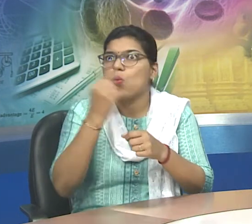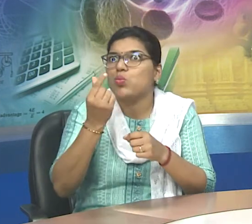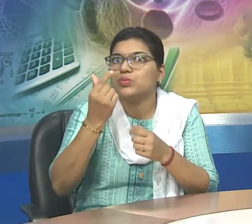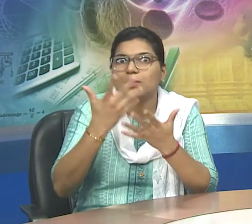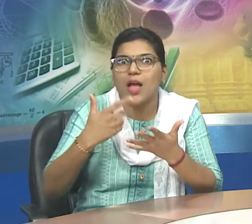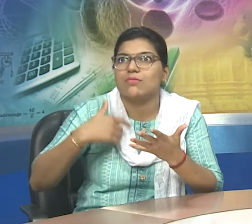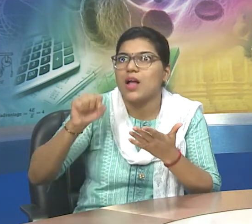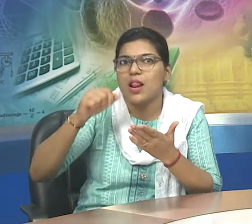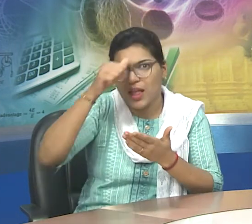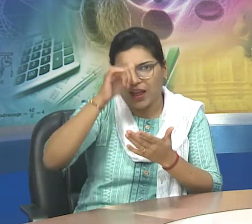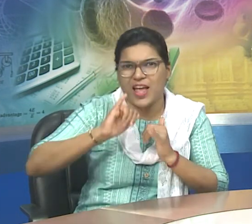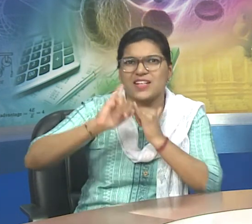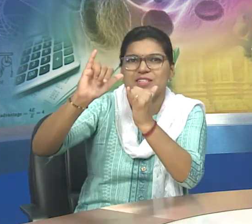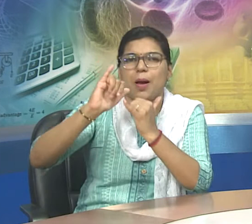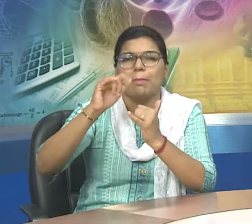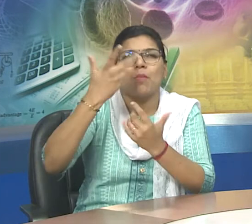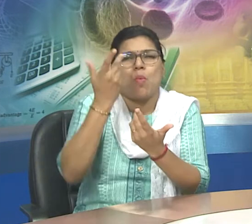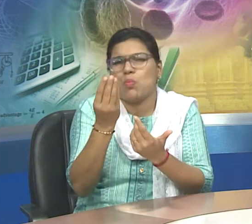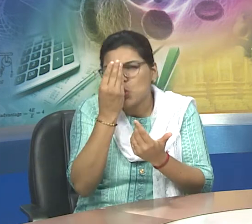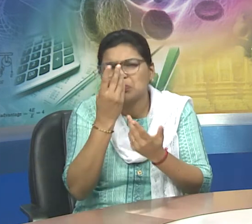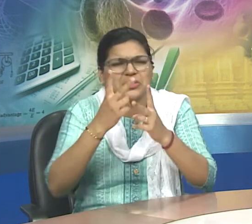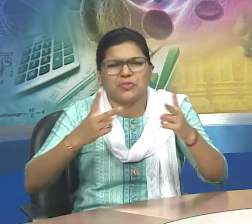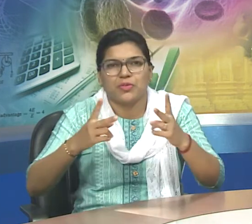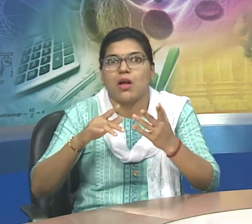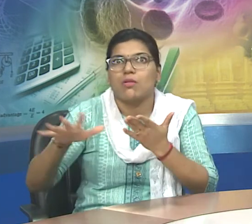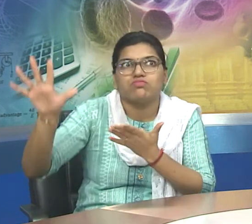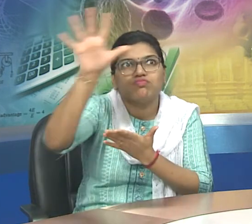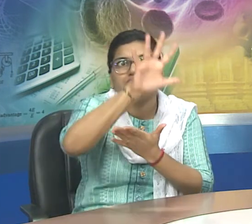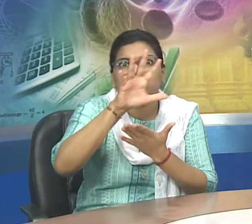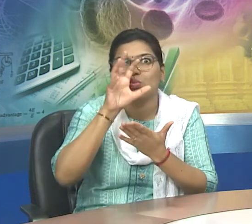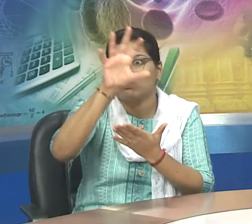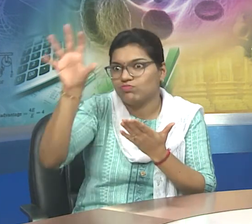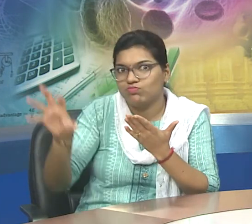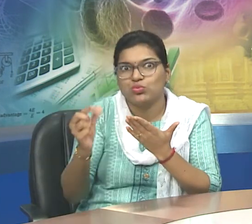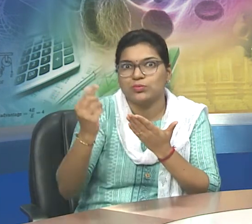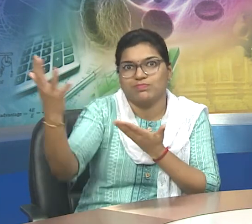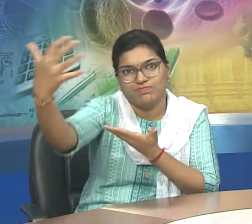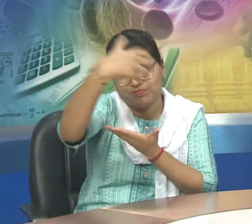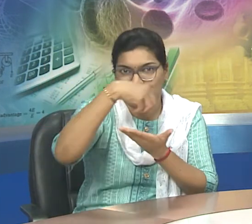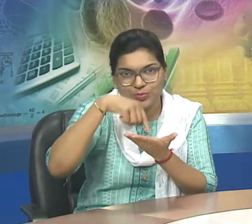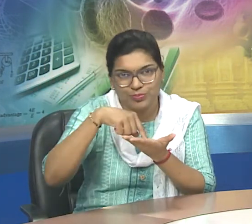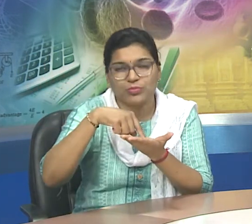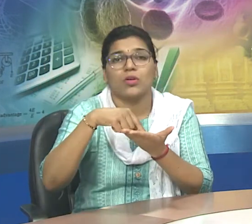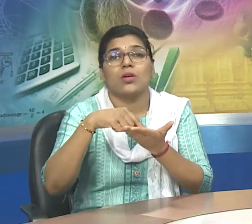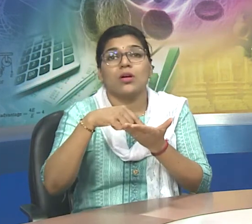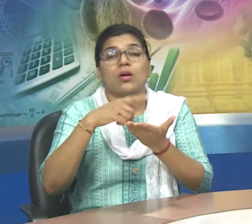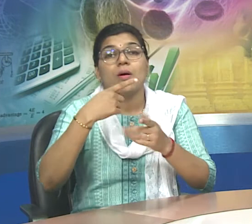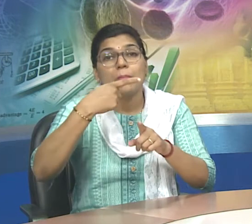का मुख्य तत्व है, क्योंकि इसमें ये तीनों बातें शामिल हैं जो ABC बताई गई